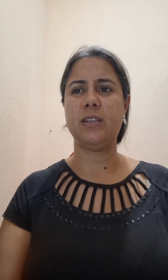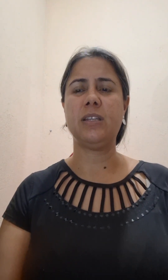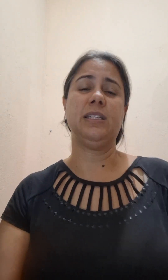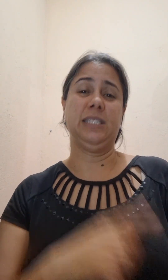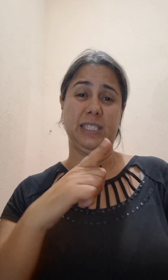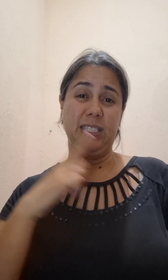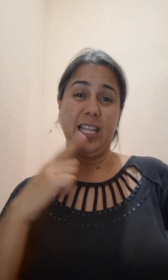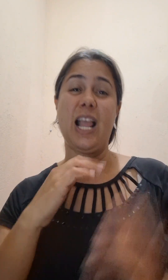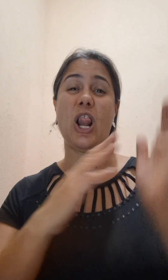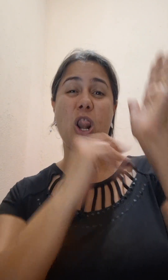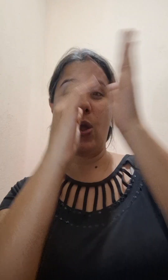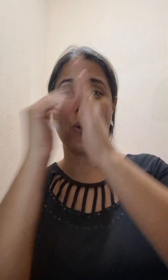Davi.